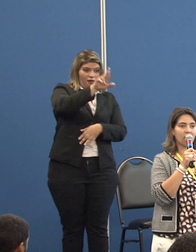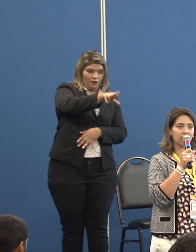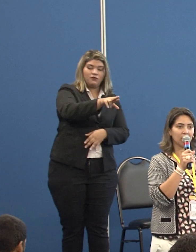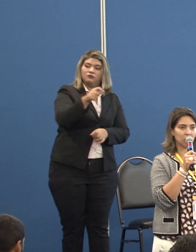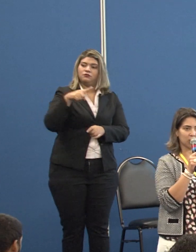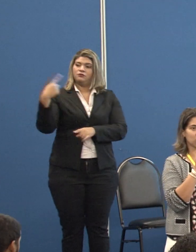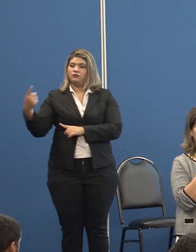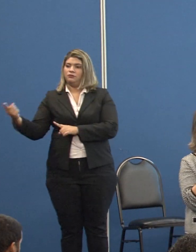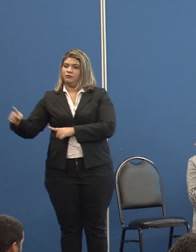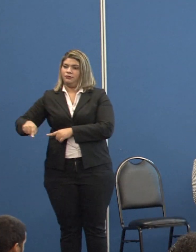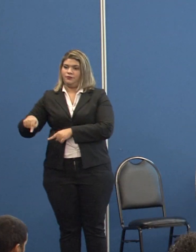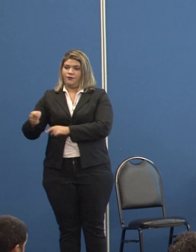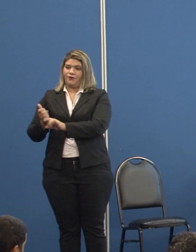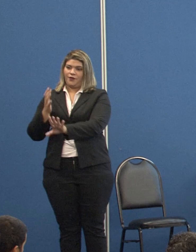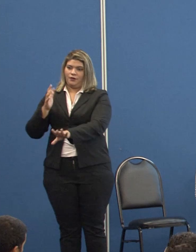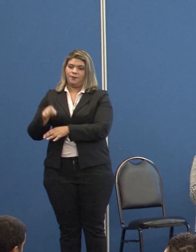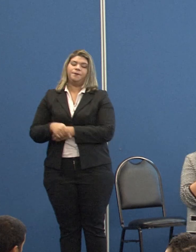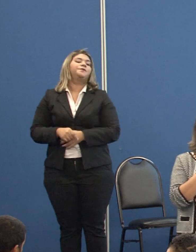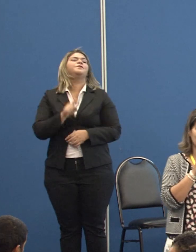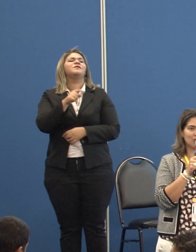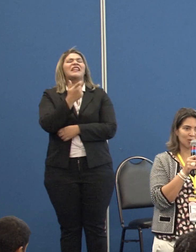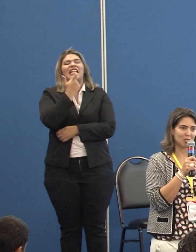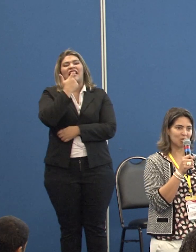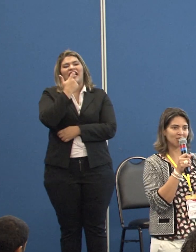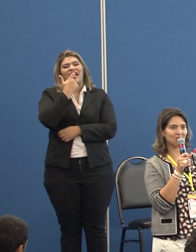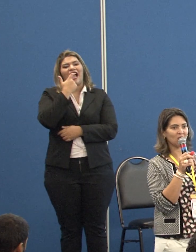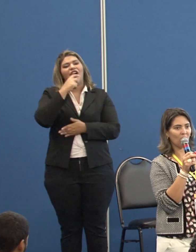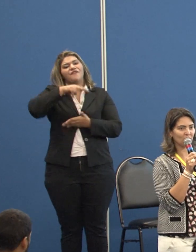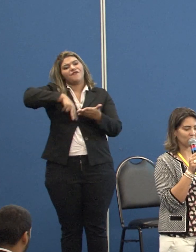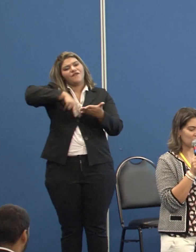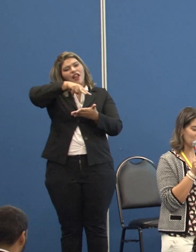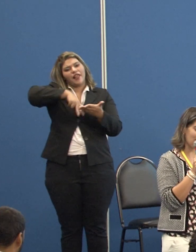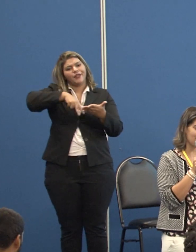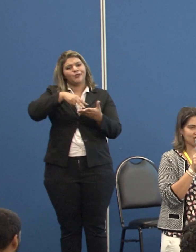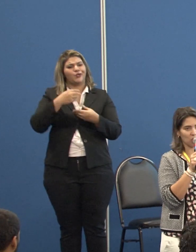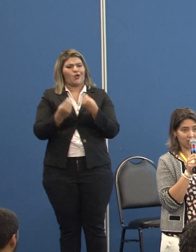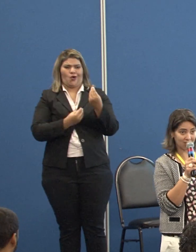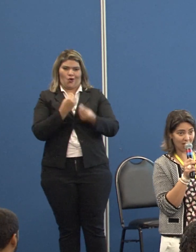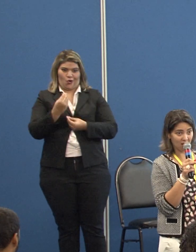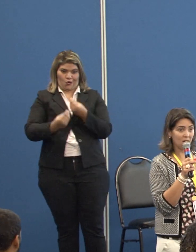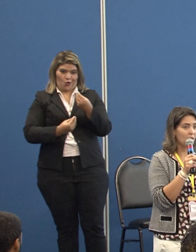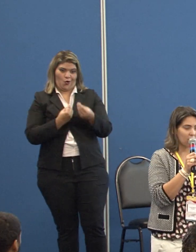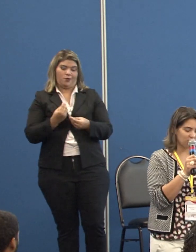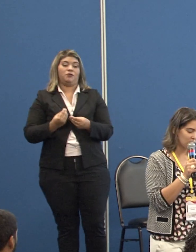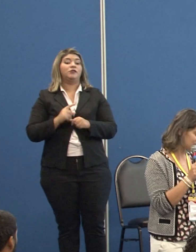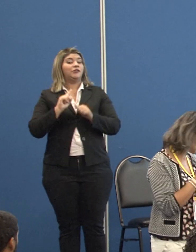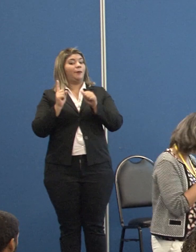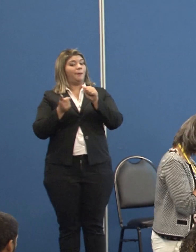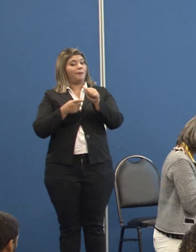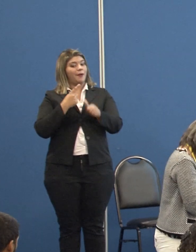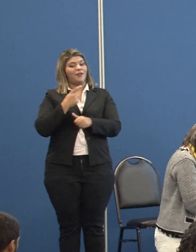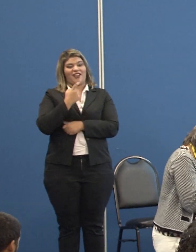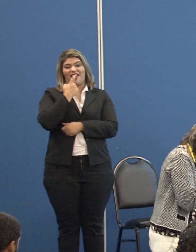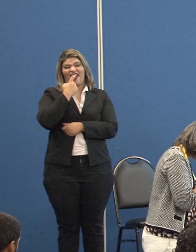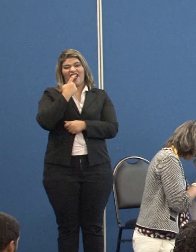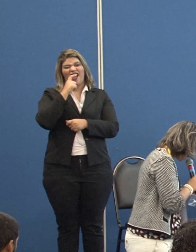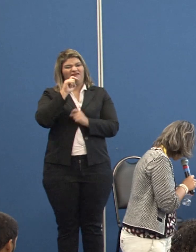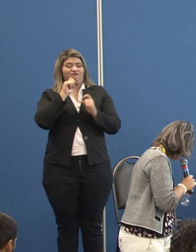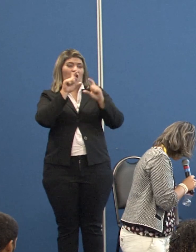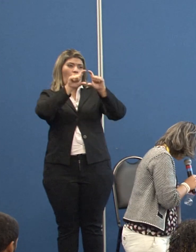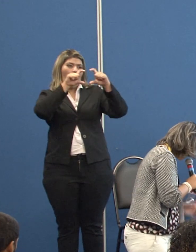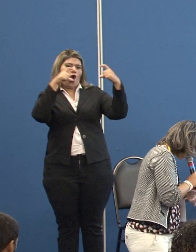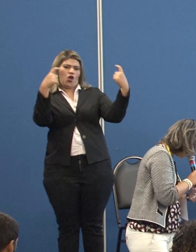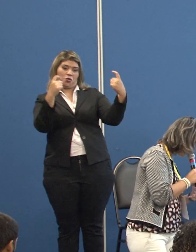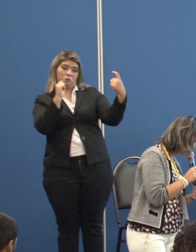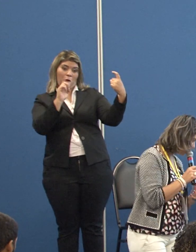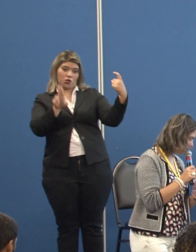Então, garrafa leitora. Já começo, né, tendo uma leitura de rótulo com ele, se eu quiser. Mas vamos dizer que esse não é o meu